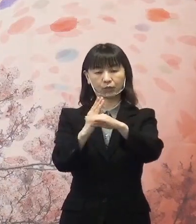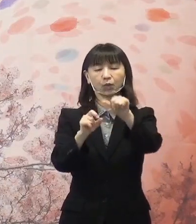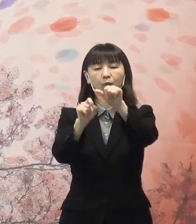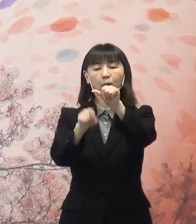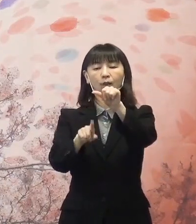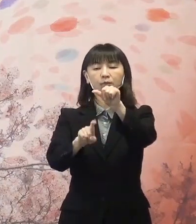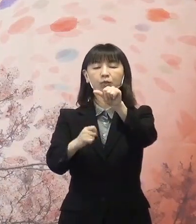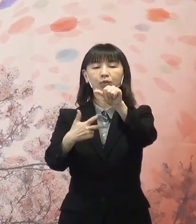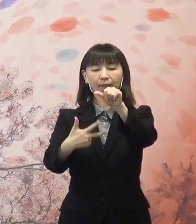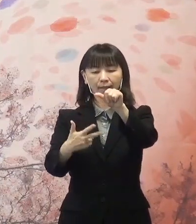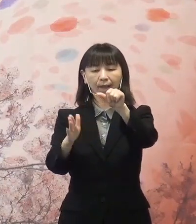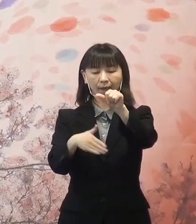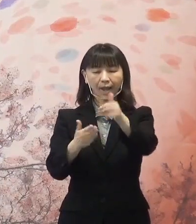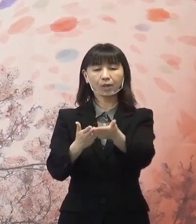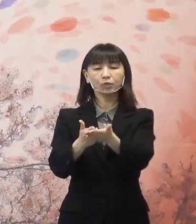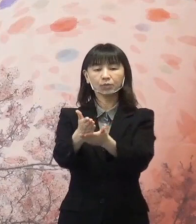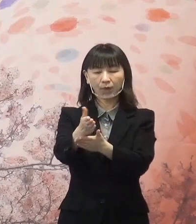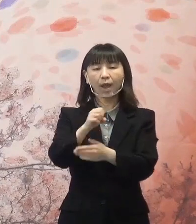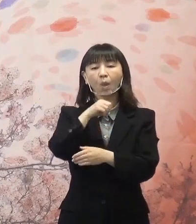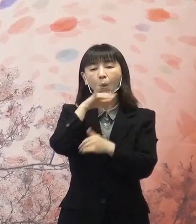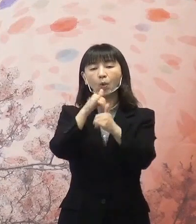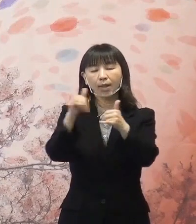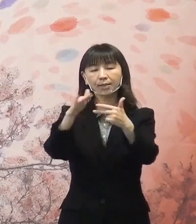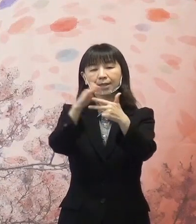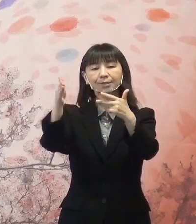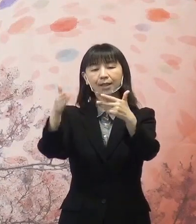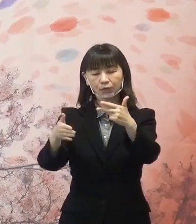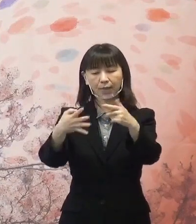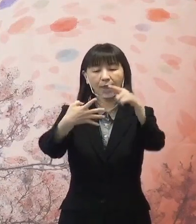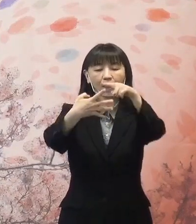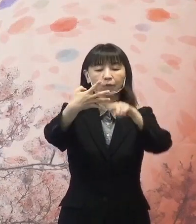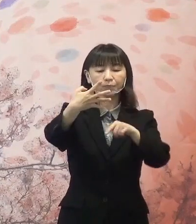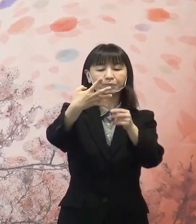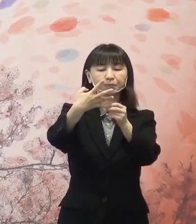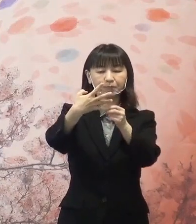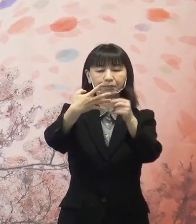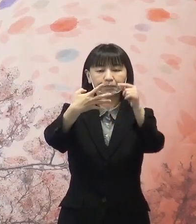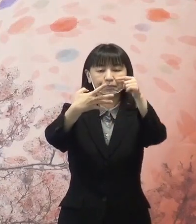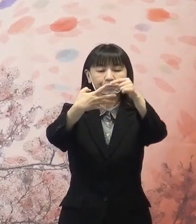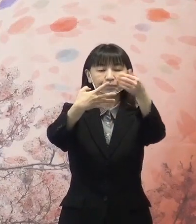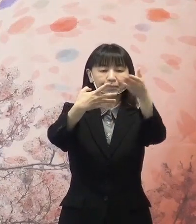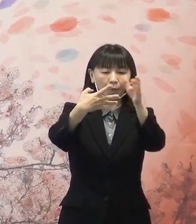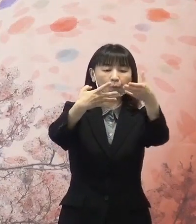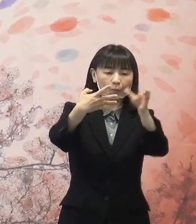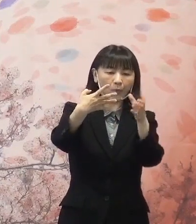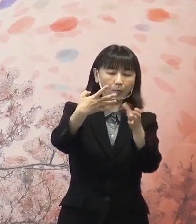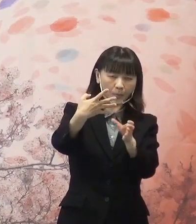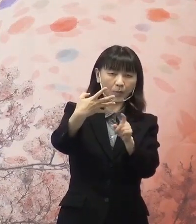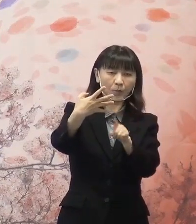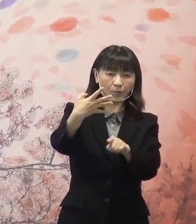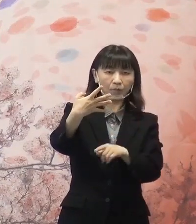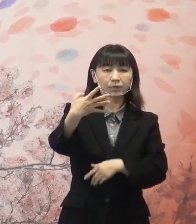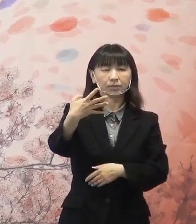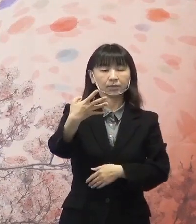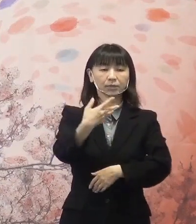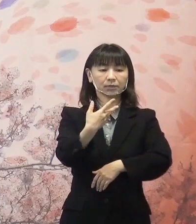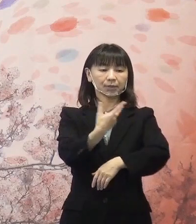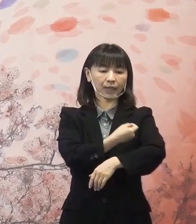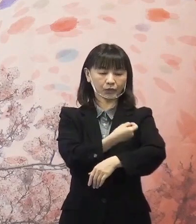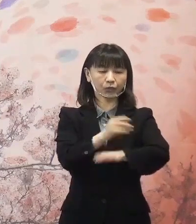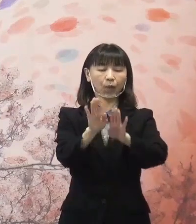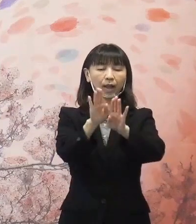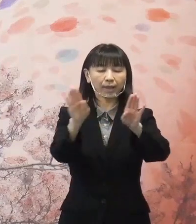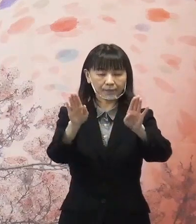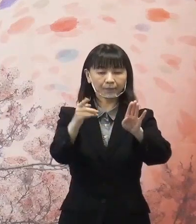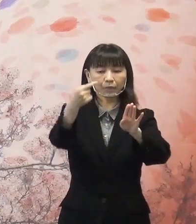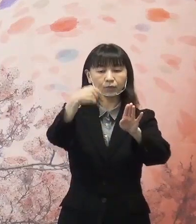からスタートさせるような高齢者施設について、4段階、4ブロックに分けて、接種を始めていくうちの、